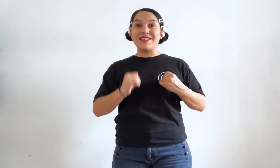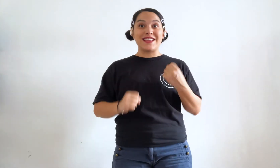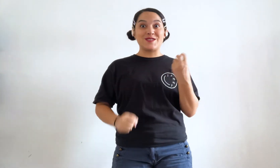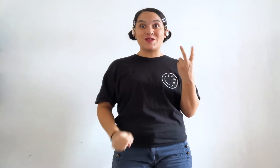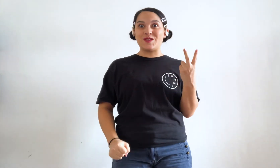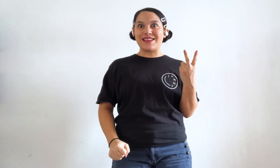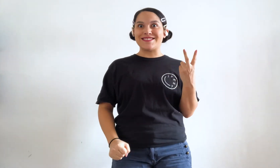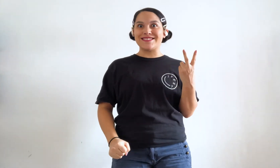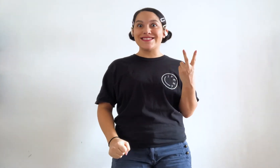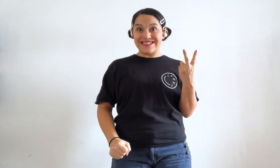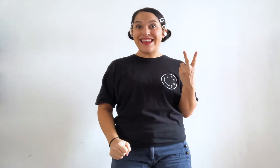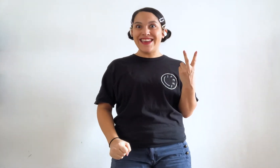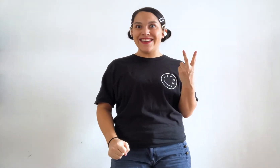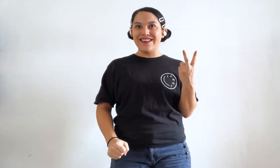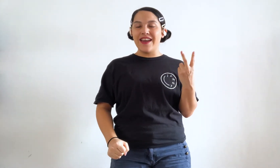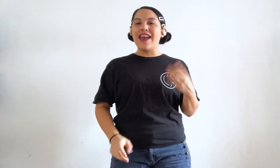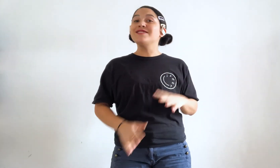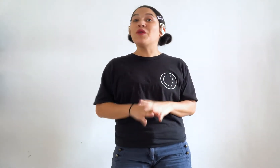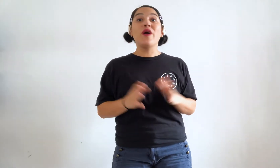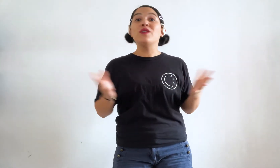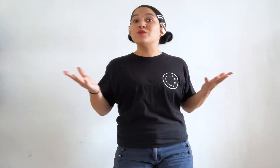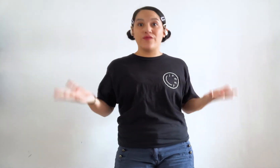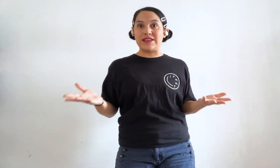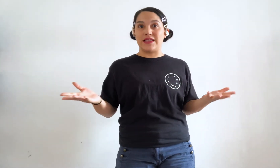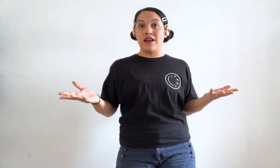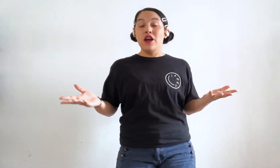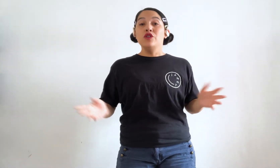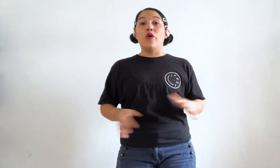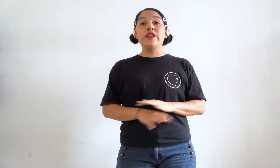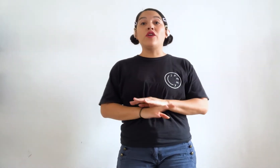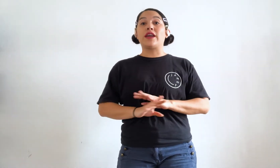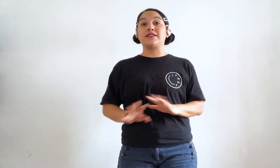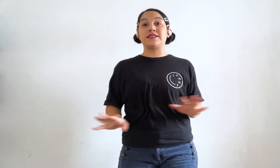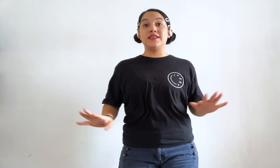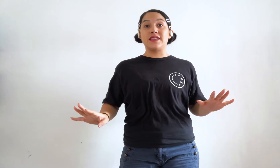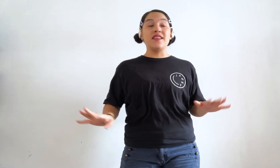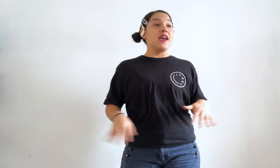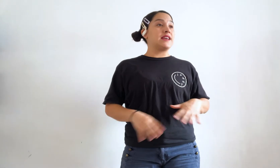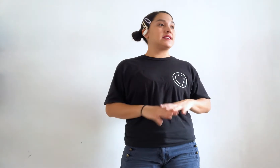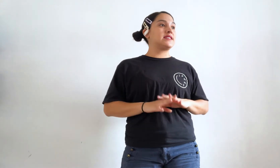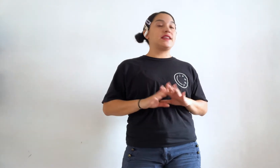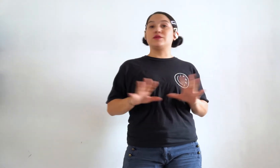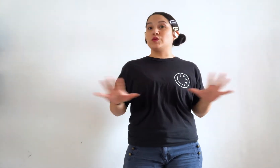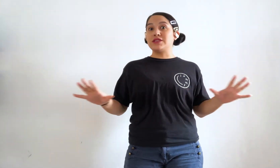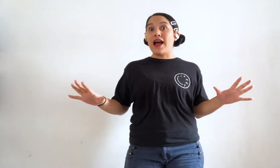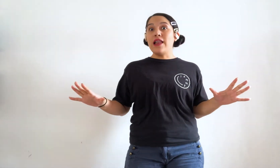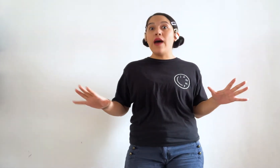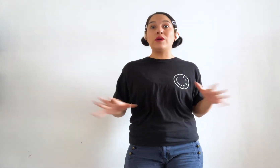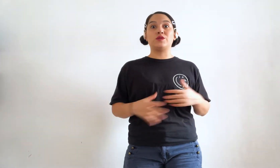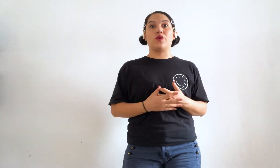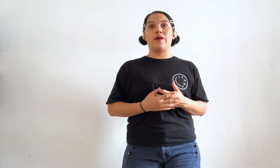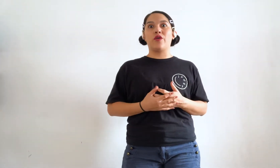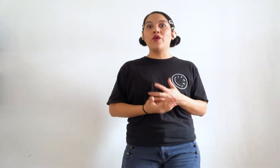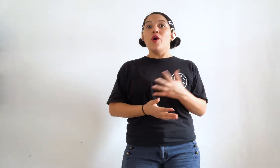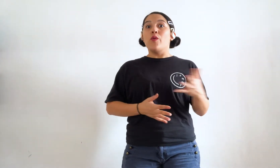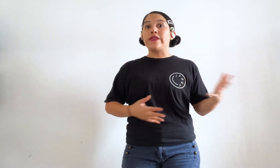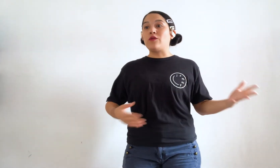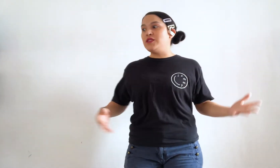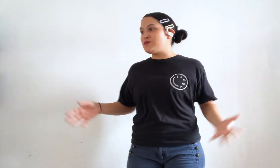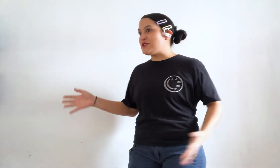estas dos cosas? ¿Sí? Este juego es muy fácil. Lo único que necesitan es estar en su sala o en su comedor o en algún espacio